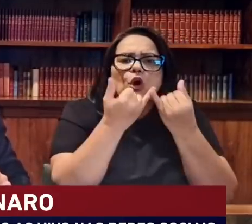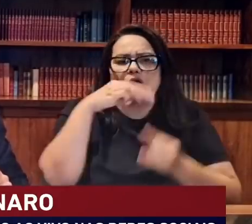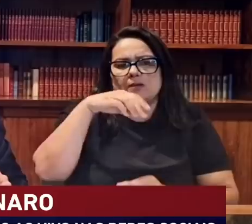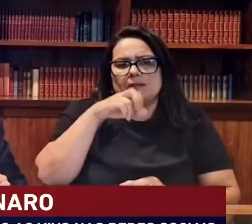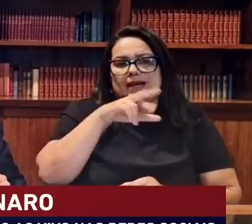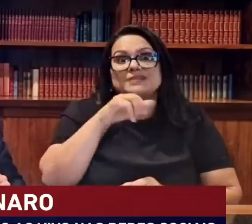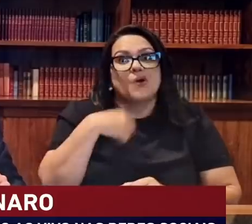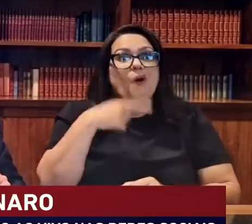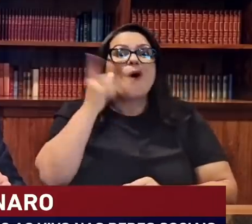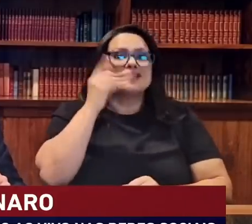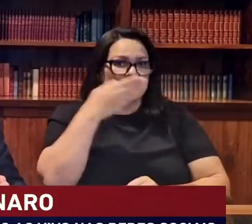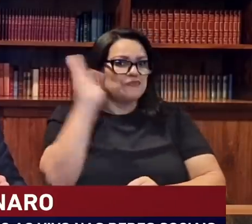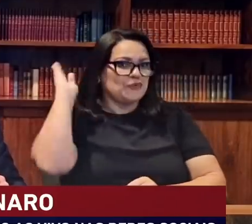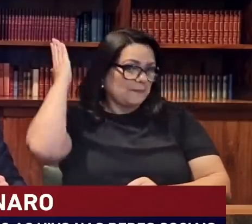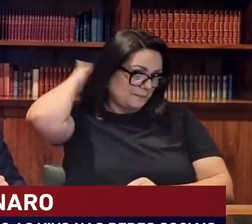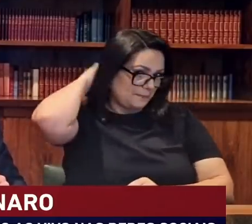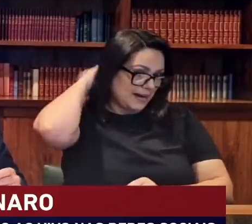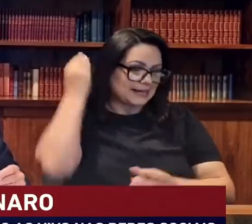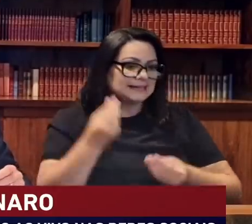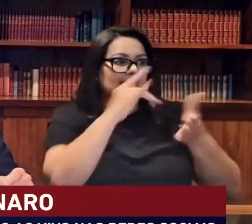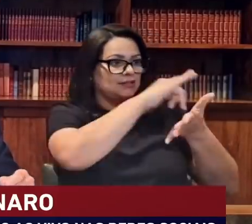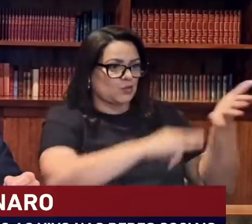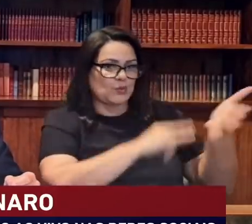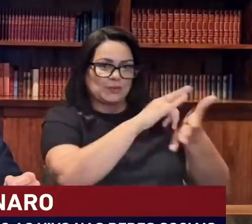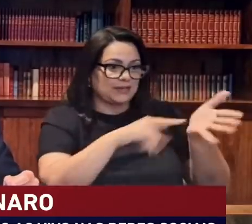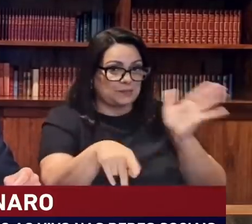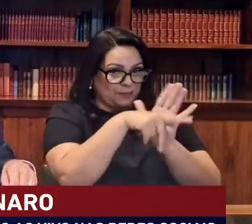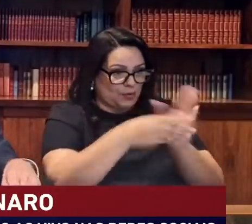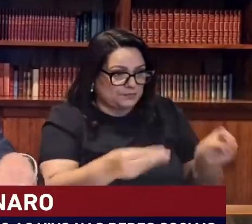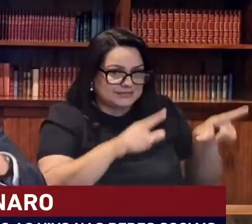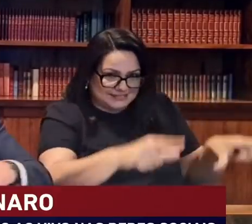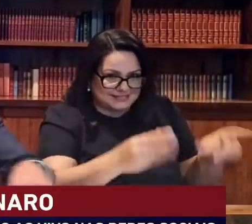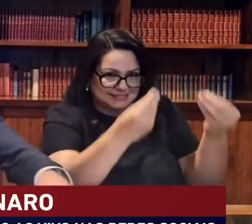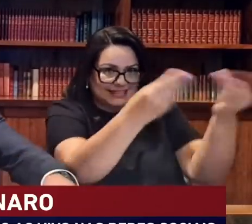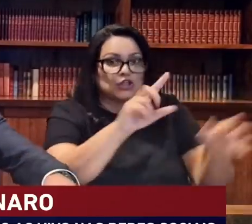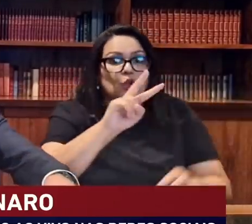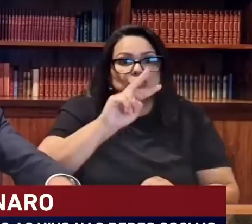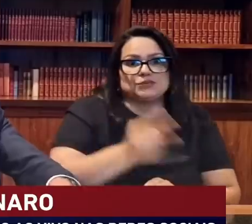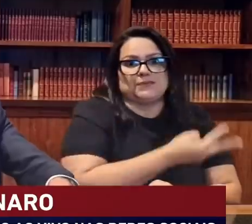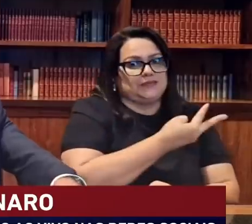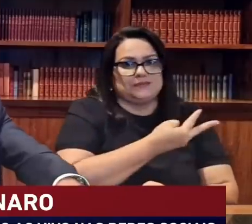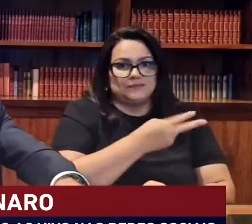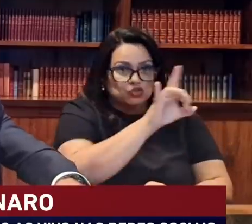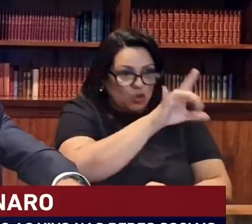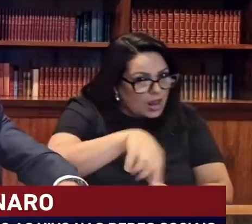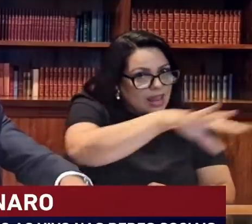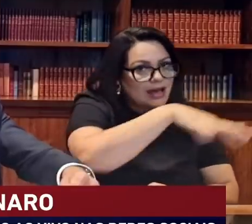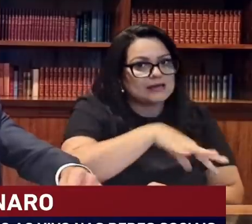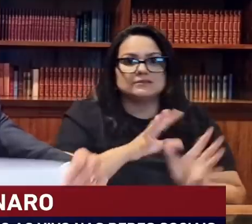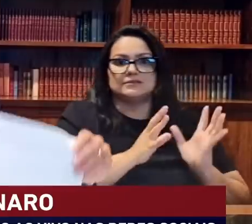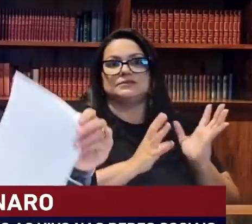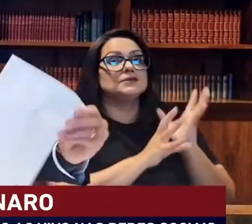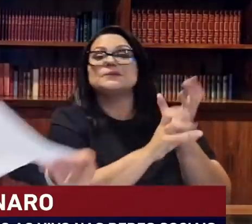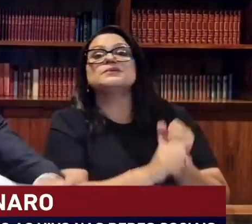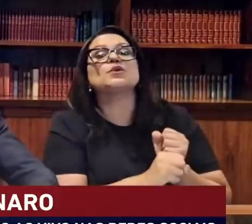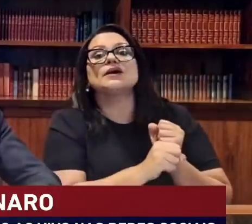entregar mais 2.000 títulos só para o Marajó. Nós totalizamos agora, esse mês, mais de 51